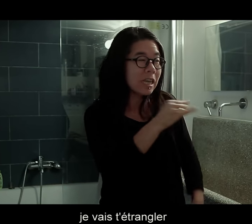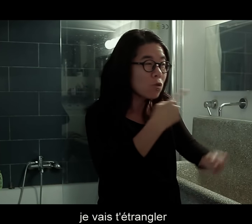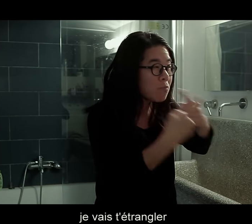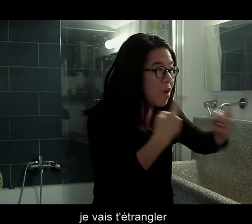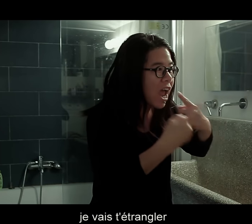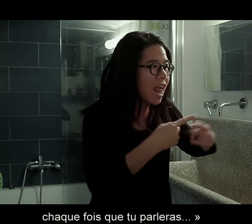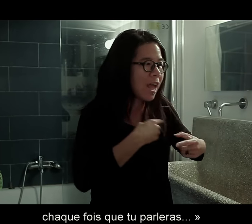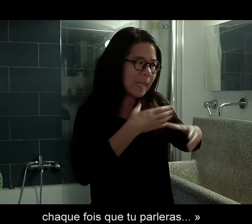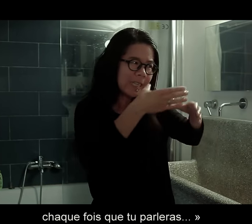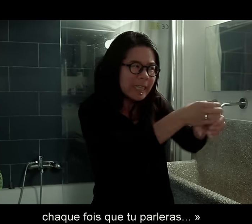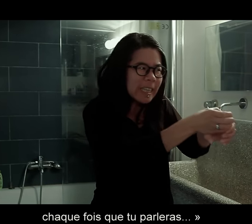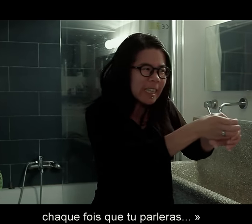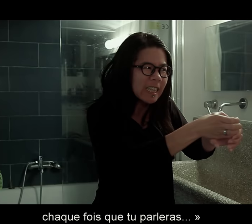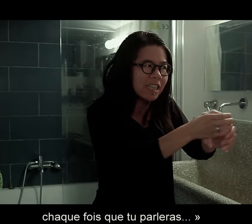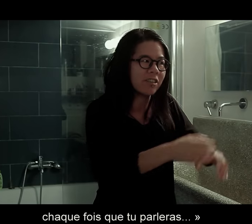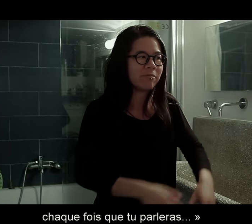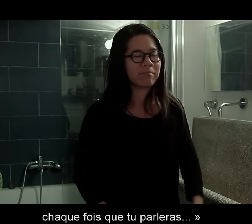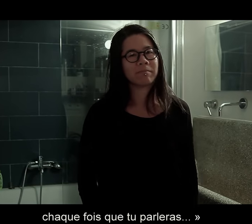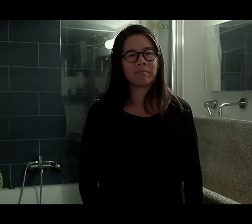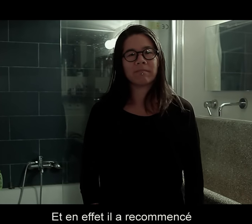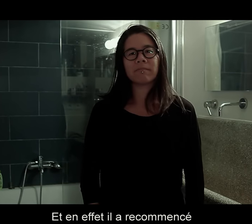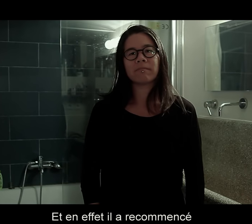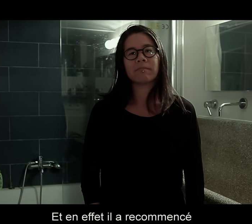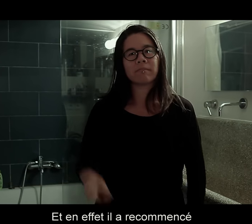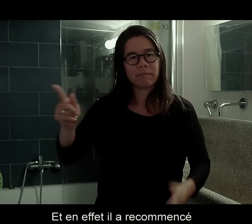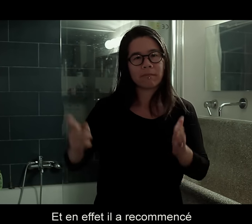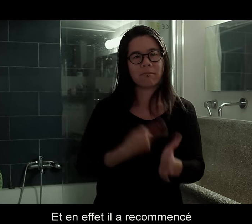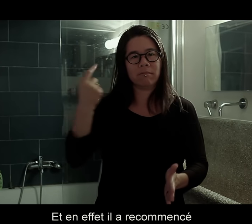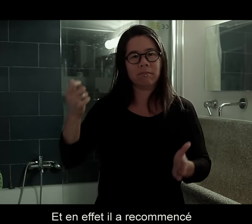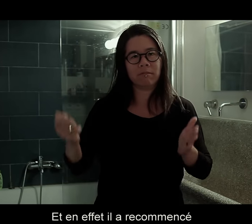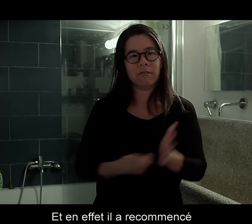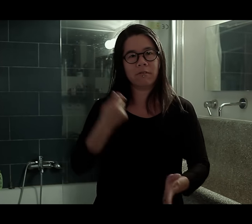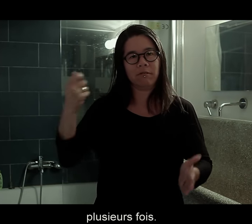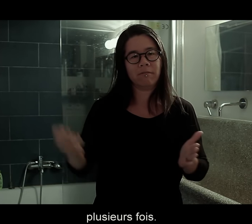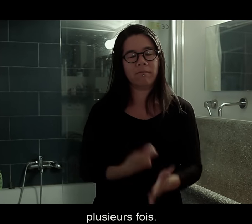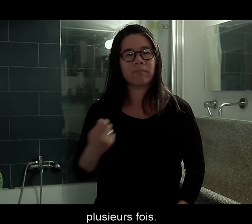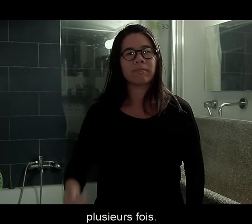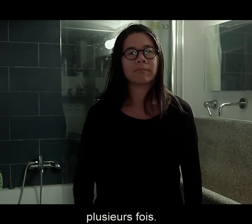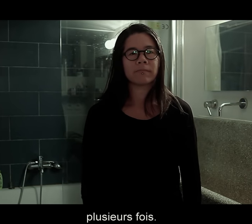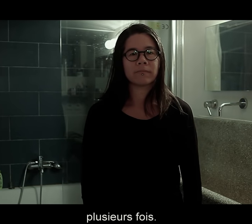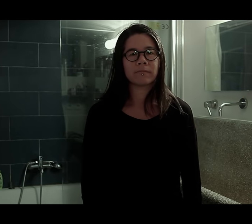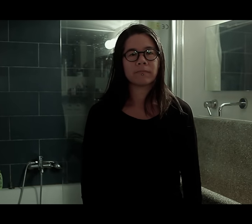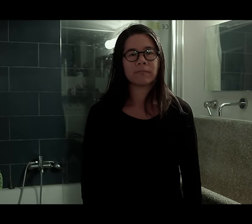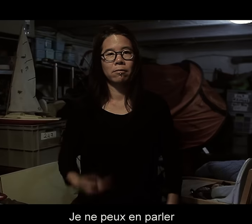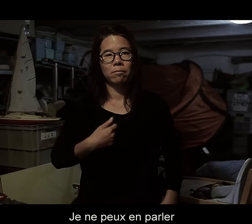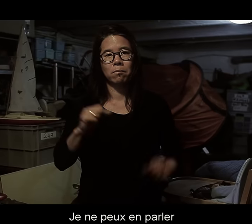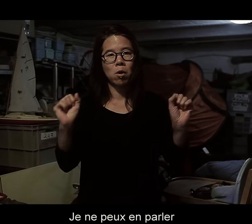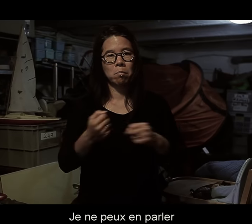t'étrangler chaque fois que tu parleras. » Et en effet, il a recommencé plusieurs fois. Je ne peux en